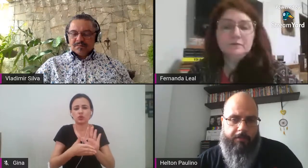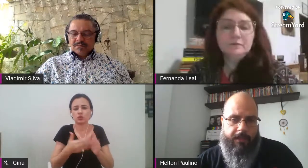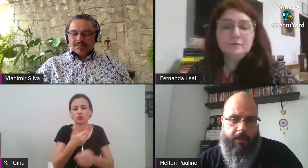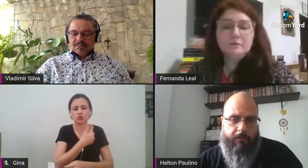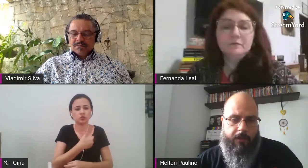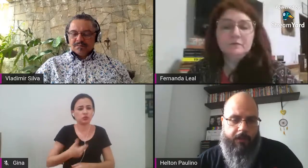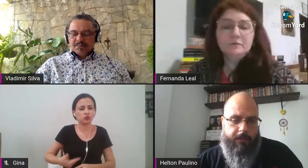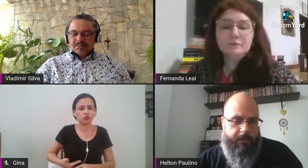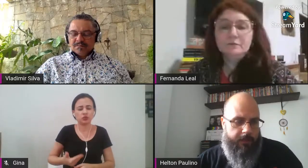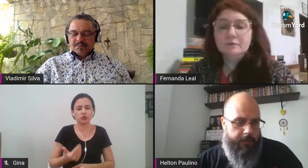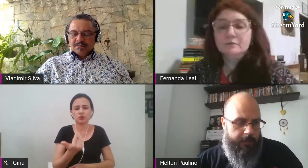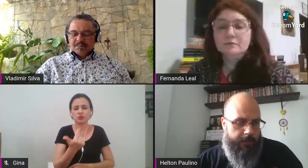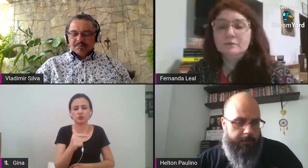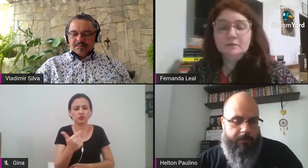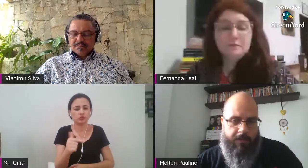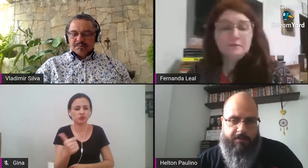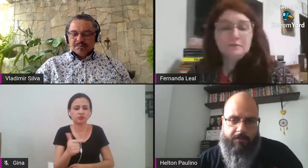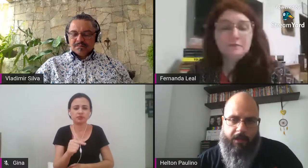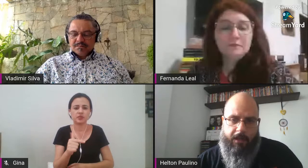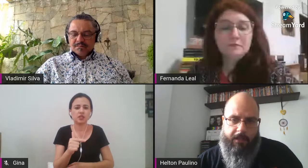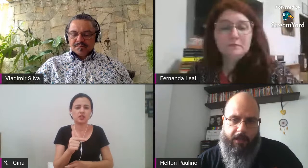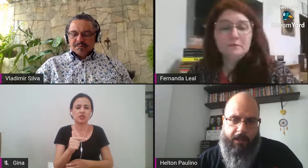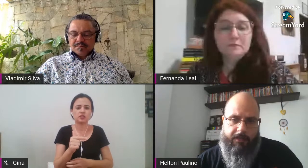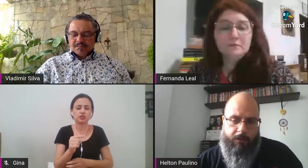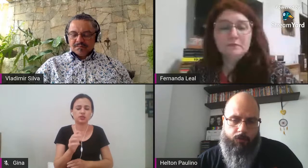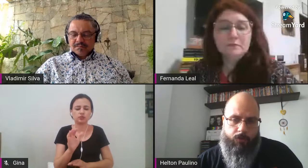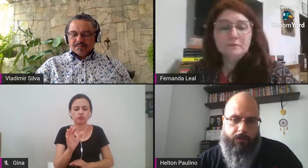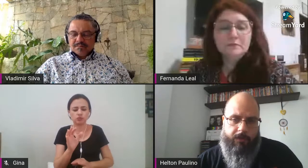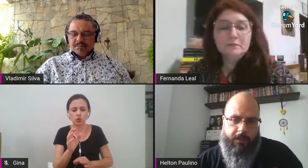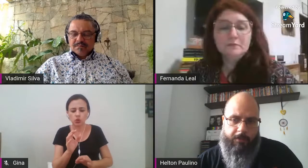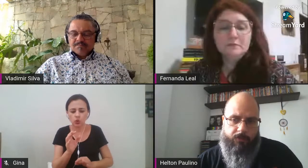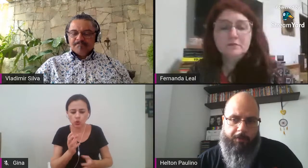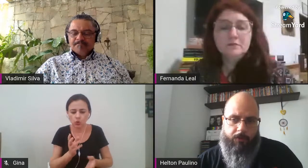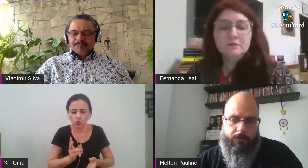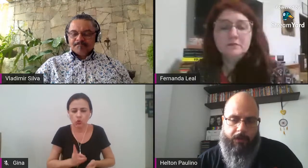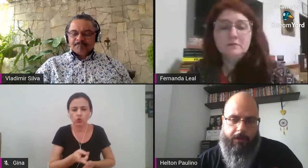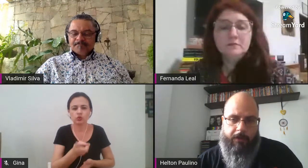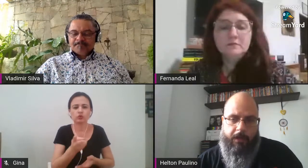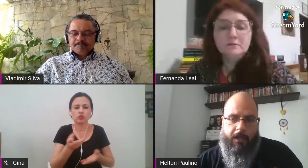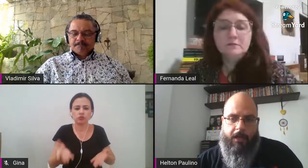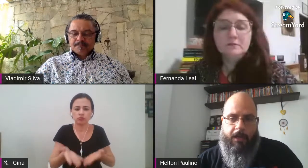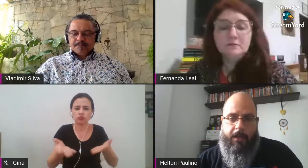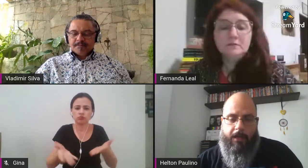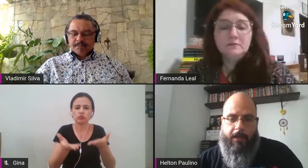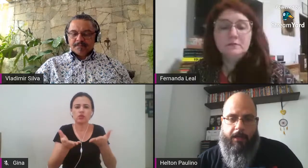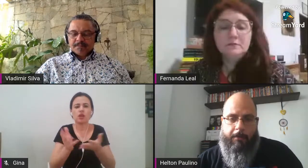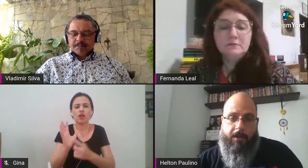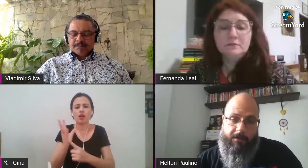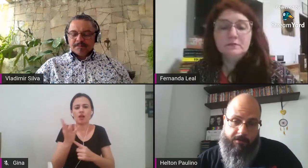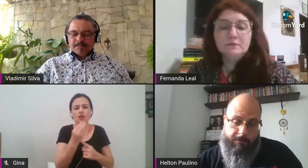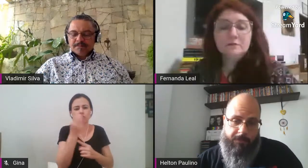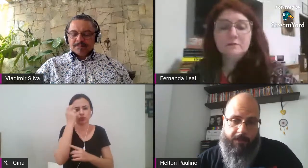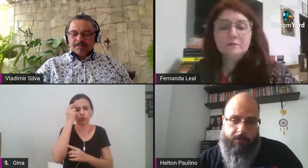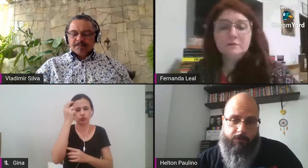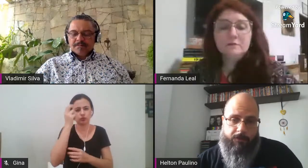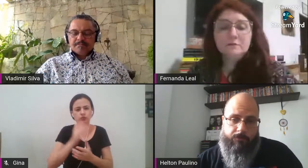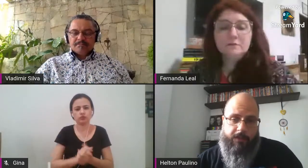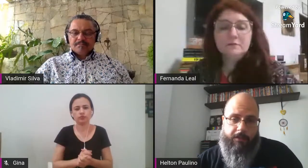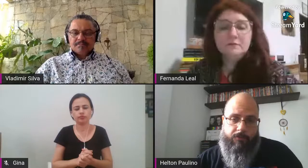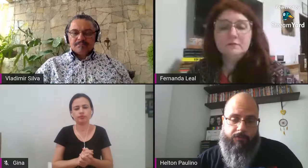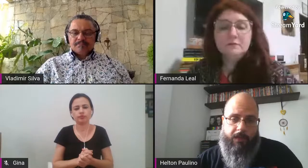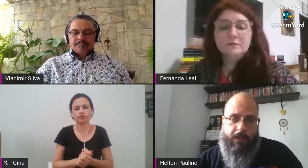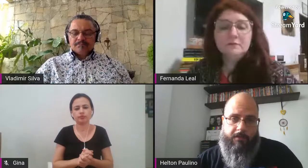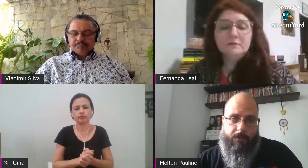né, governamental de manutenção da arte e da cultura, né? Muito pelo contrário. Mas,